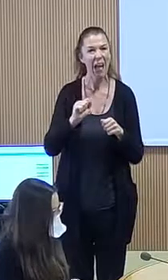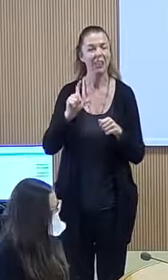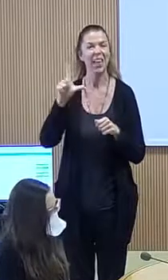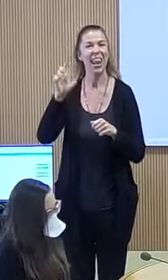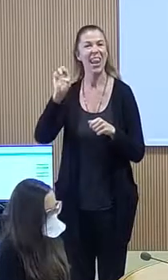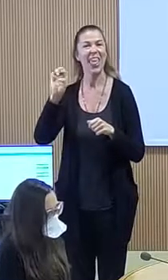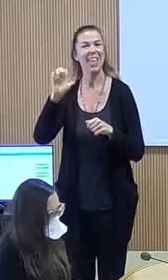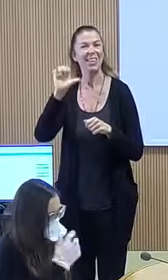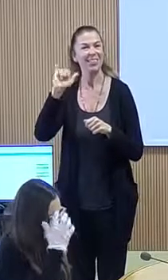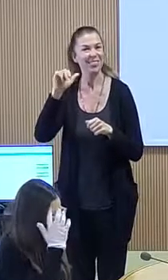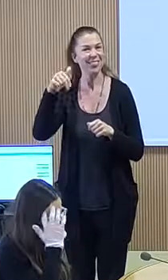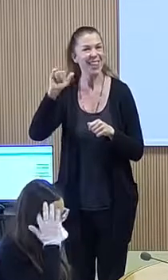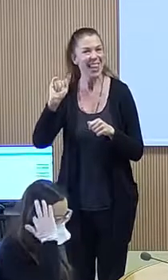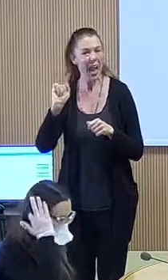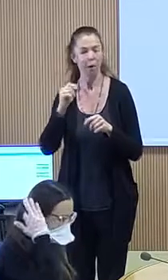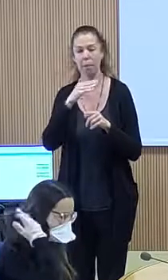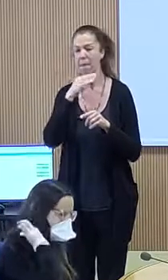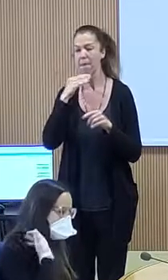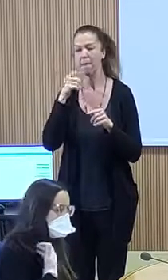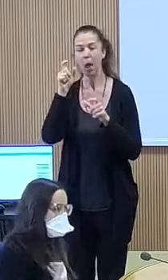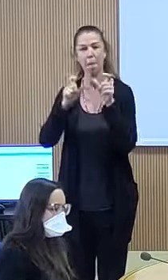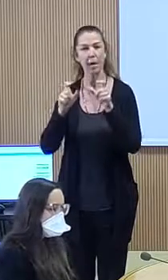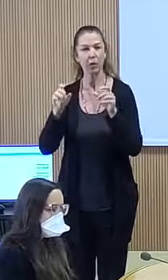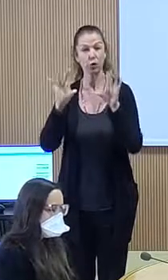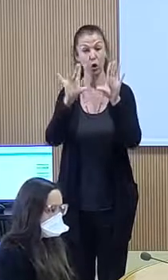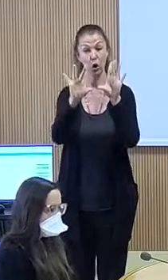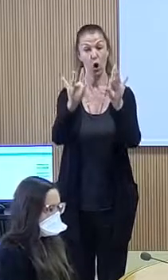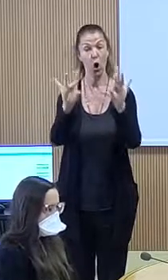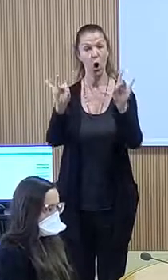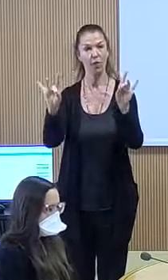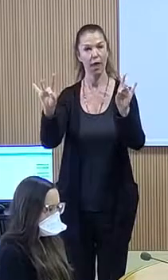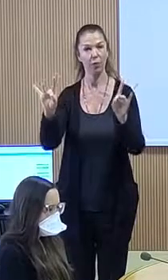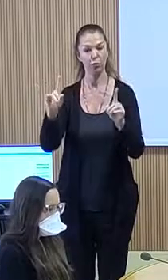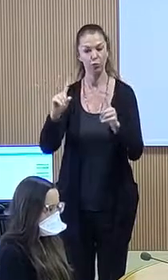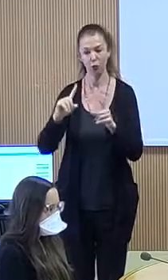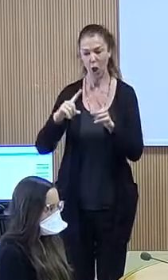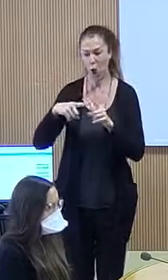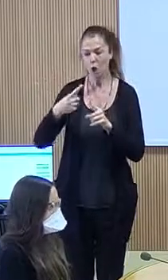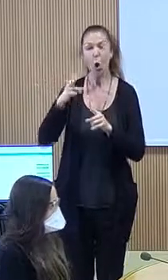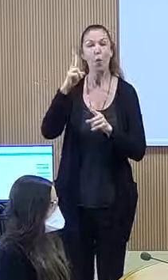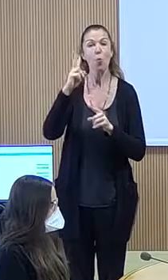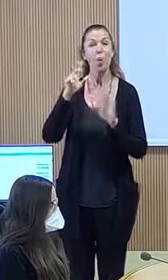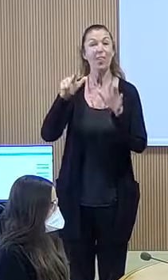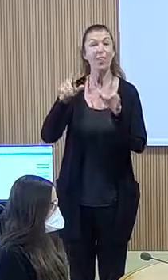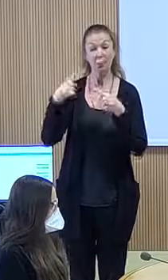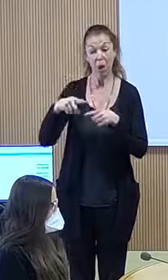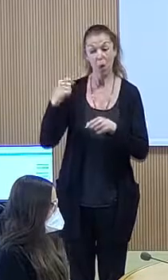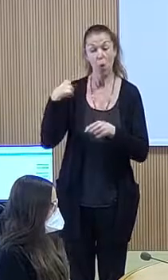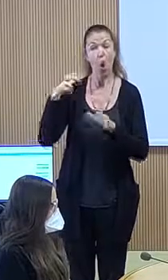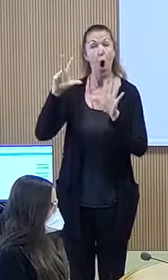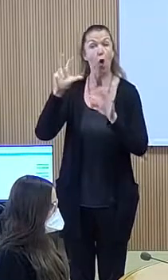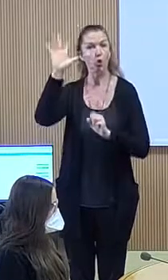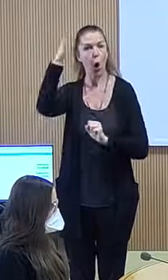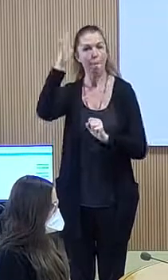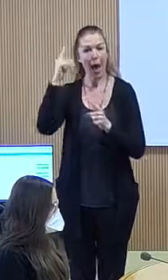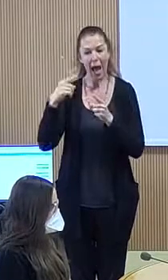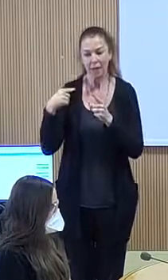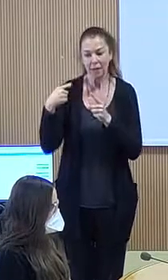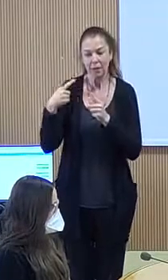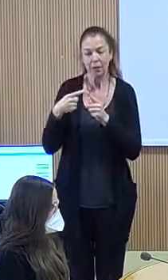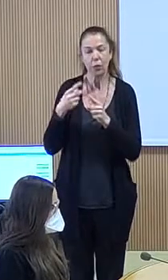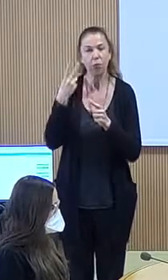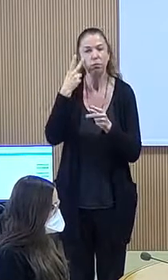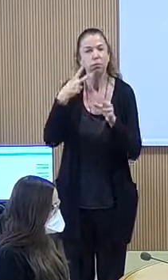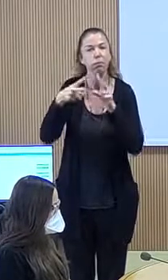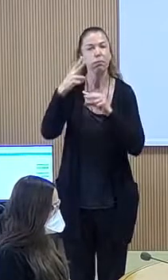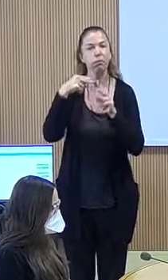gente ed infatti a due settimane di distanza da quel weekend mi sono andato a rivedere i dati abbiamo avuto